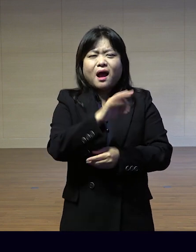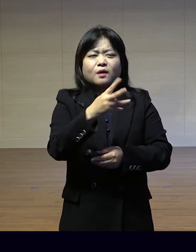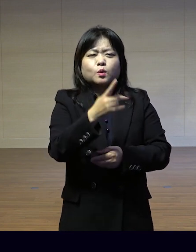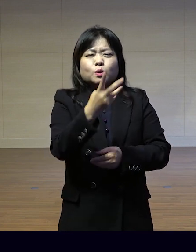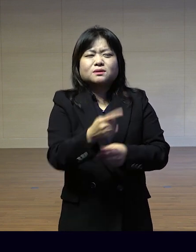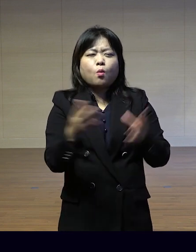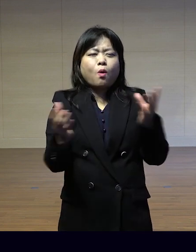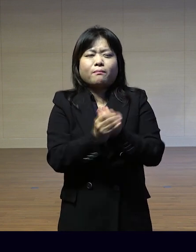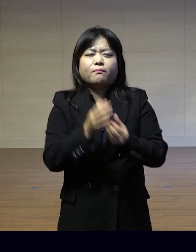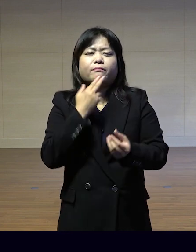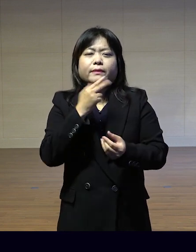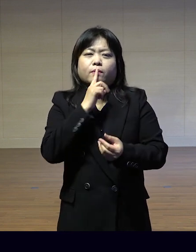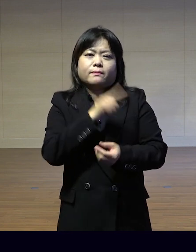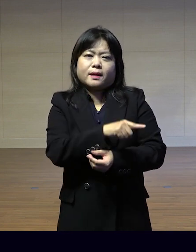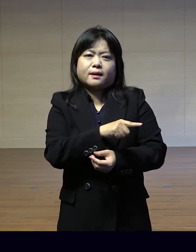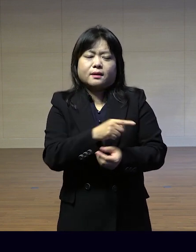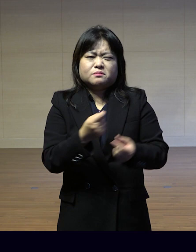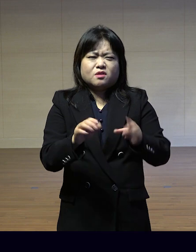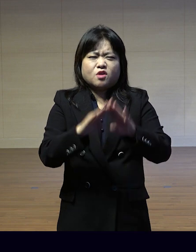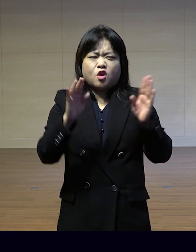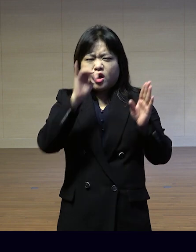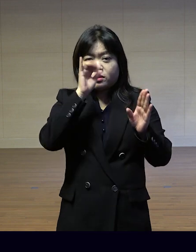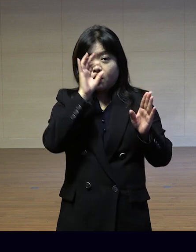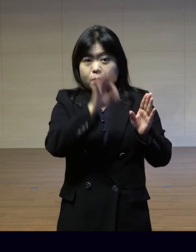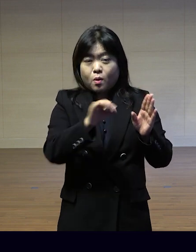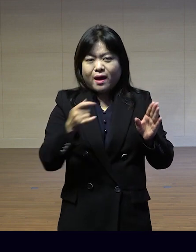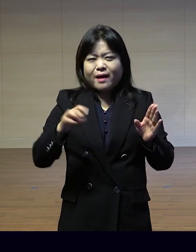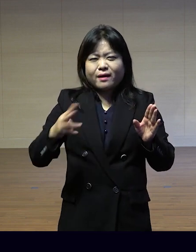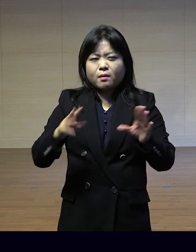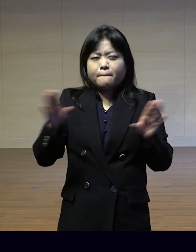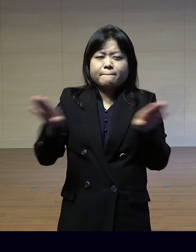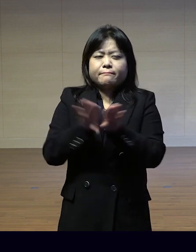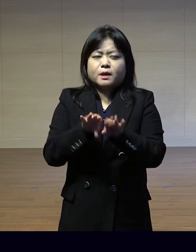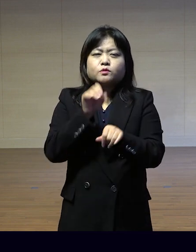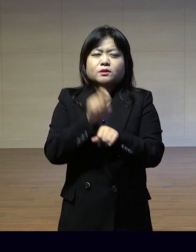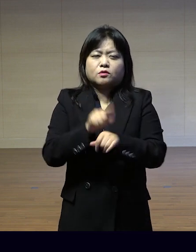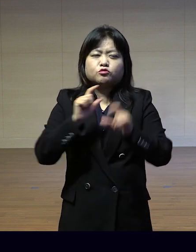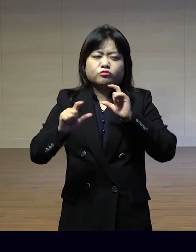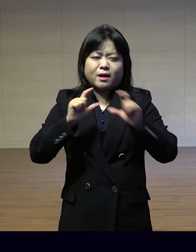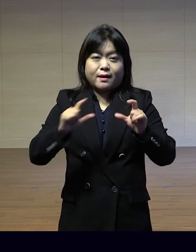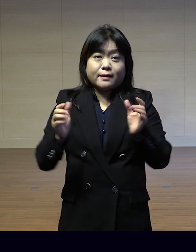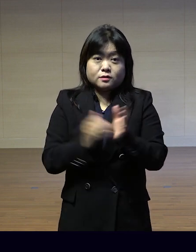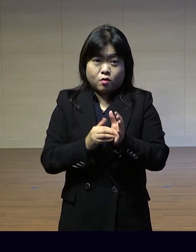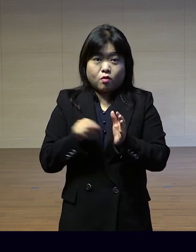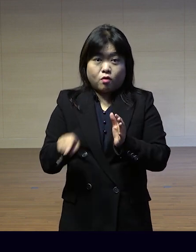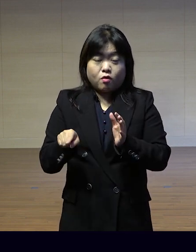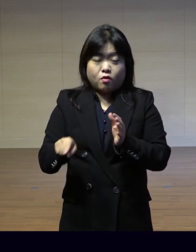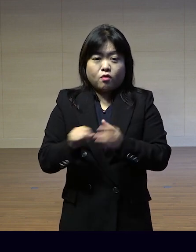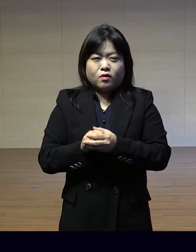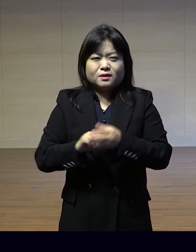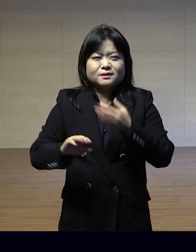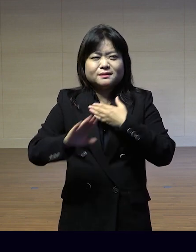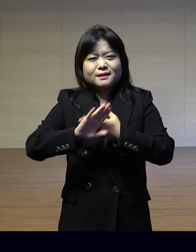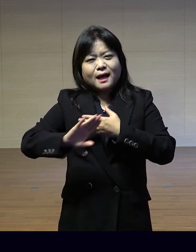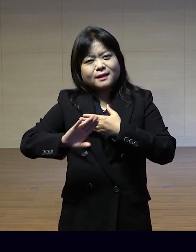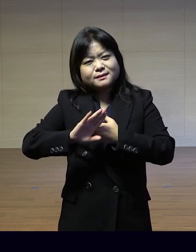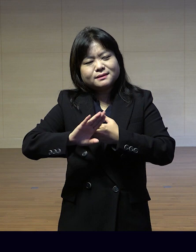수 없다는 겁니다. 그 열려 있다고 보고요. 해겔은 폐쇄성을 주장하고 이것은 다른